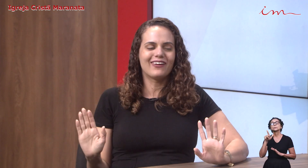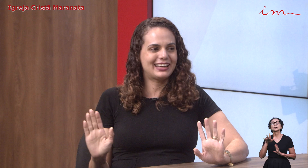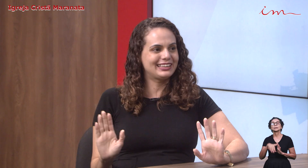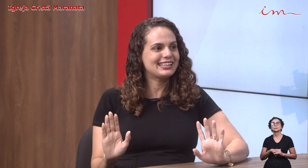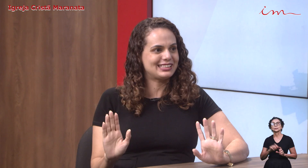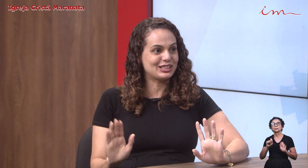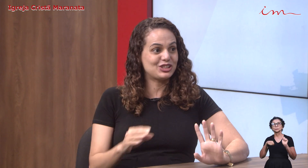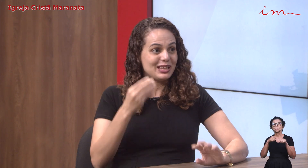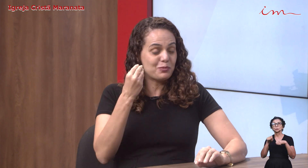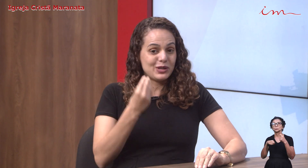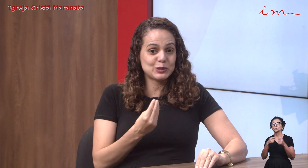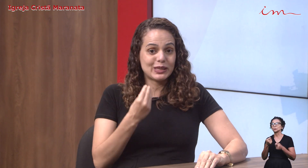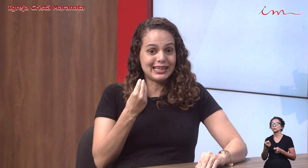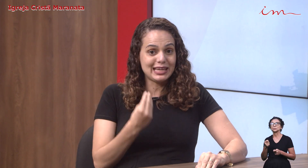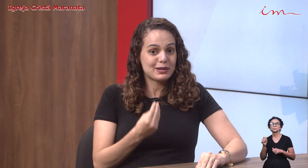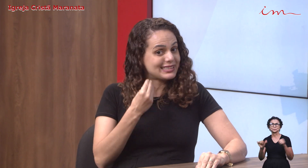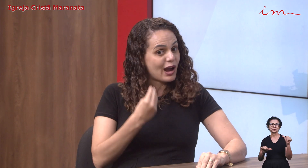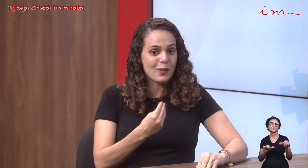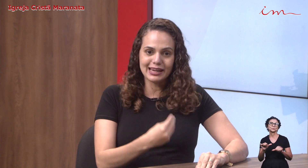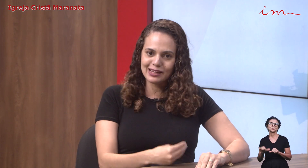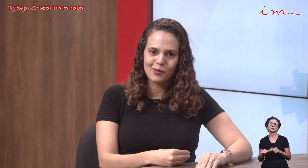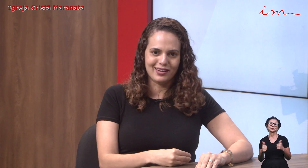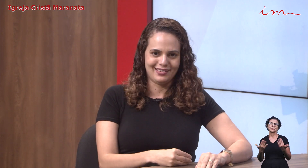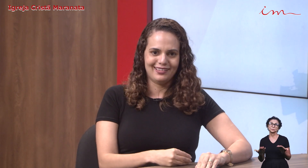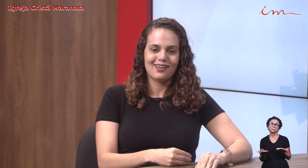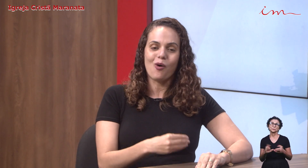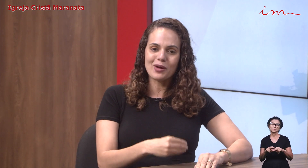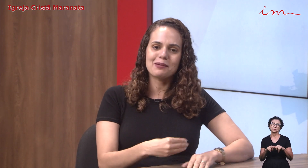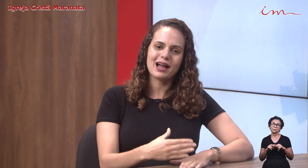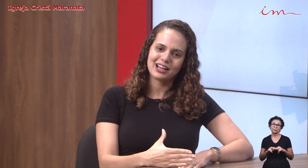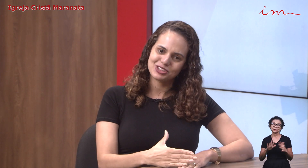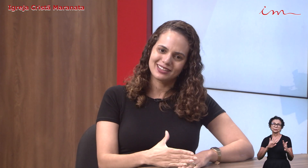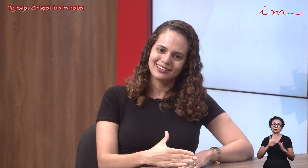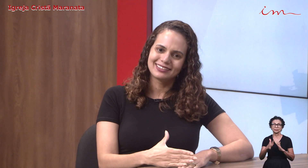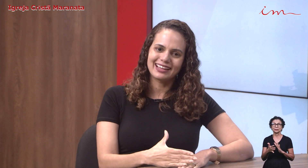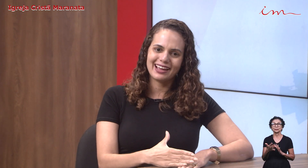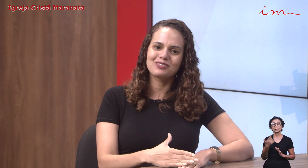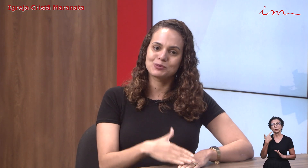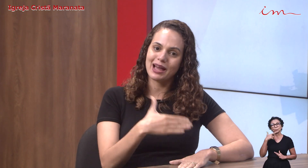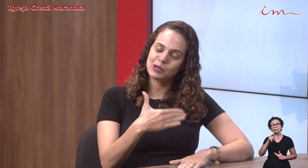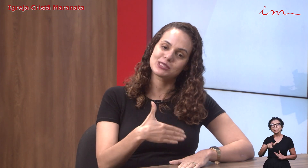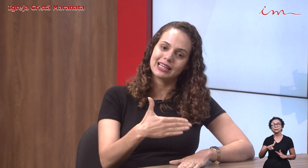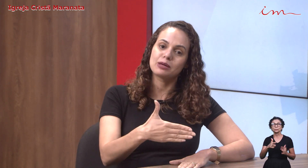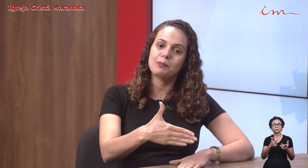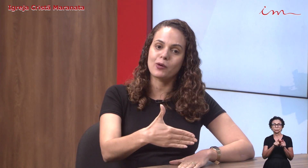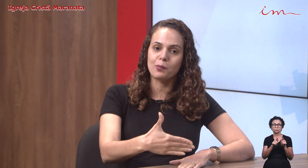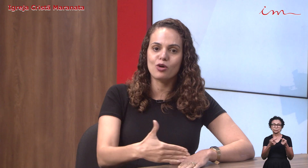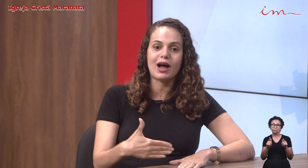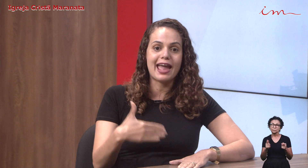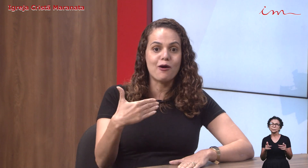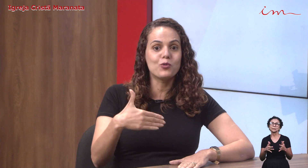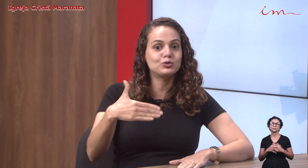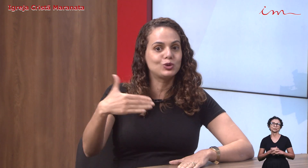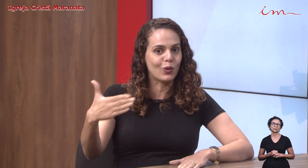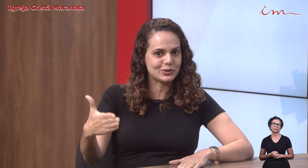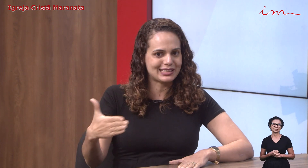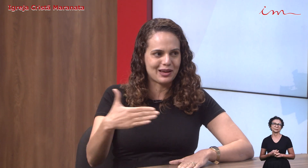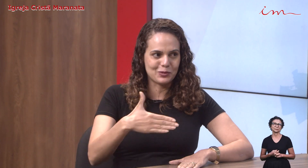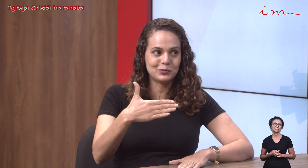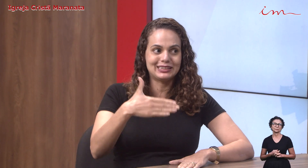sinal. Olha que interessante. Por isso que Libras é uma língua com gramática, né? Os parâmetros estão aí também para comprovar. É